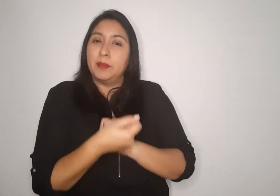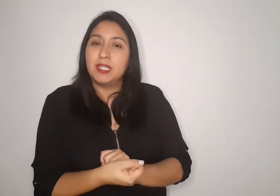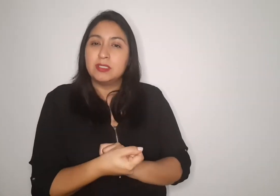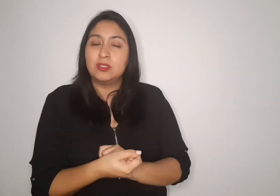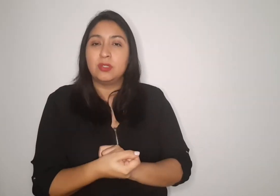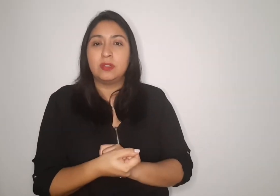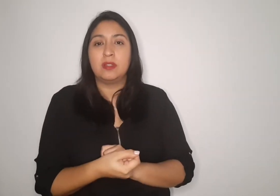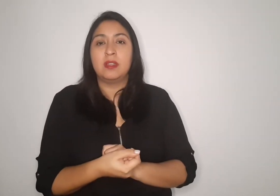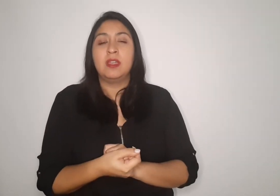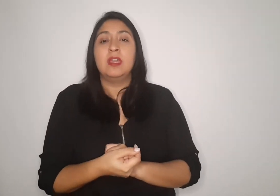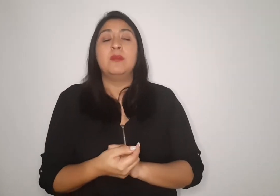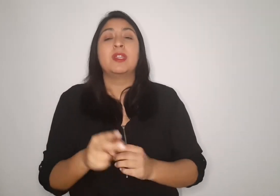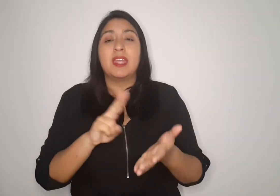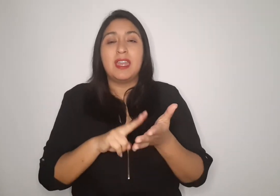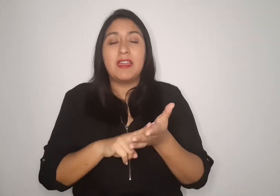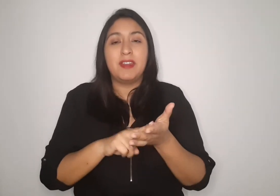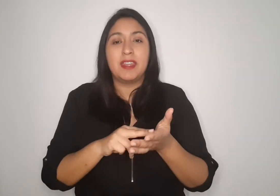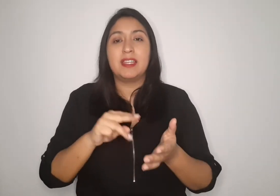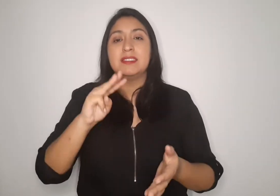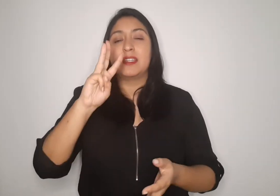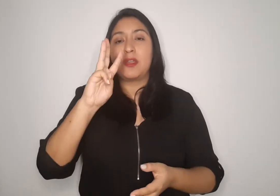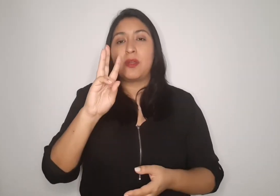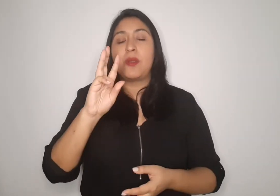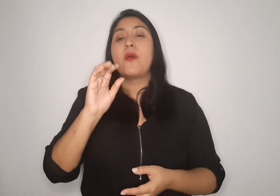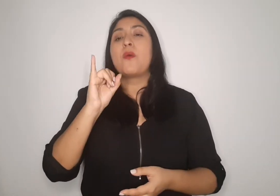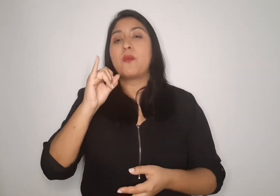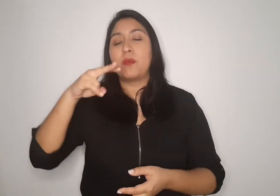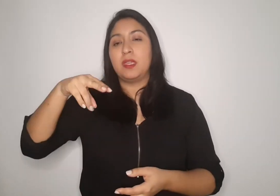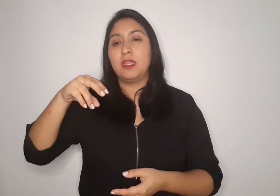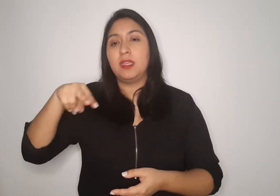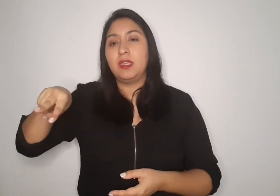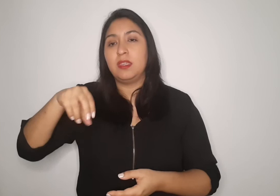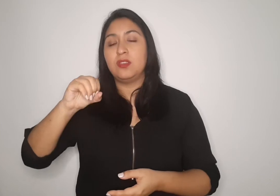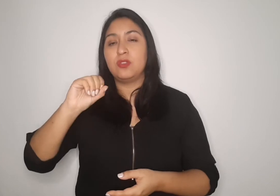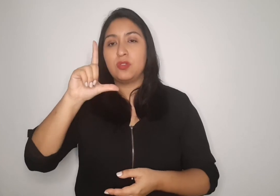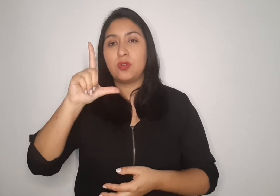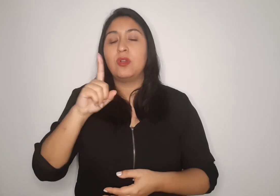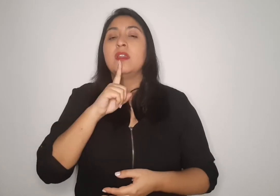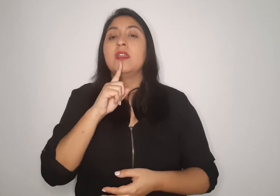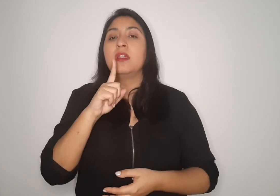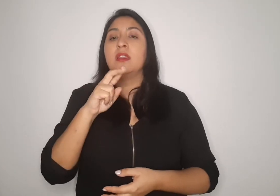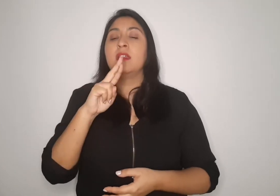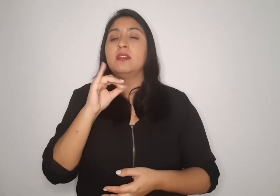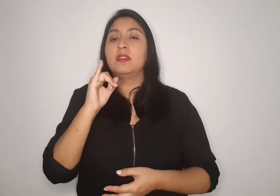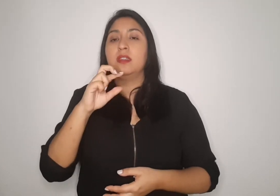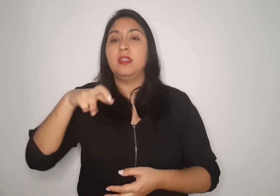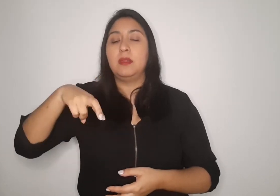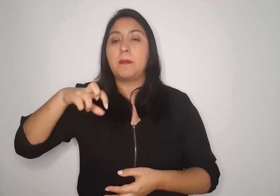es Huiñol-Tripantu, el retorno del sol, el retorno del nuevo sol. ¿Ya? Es el